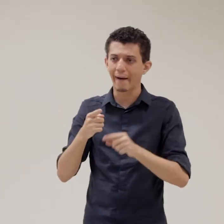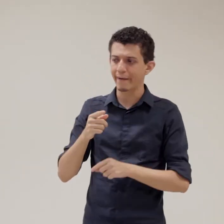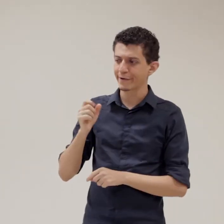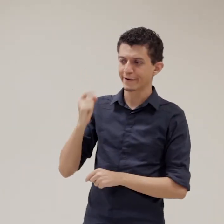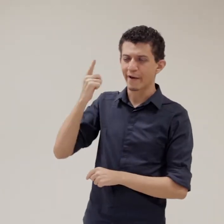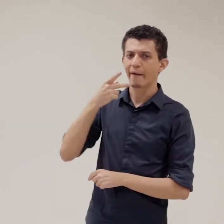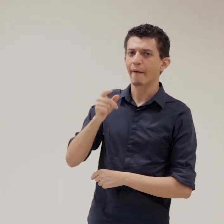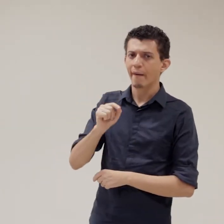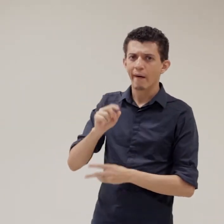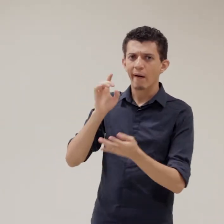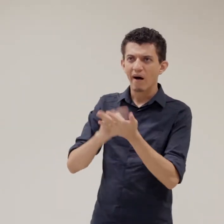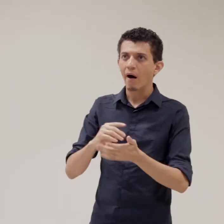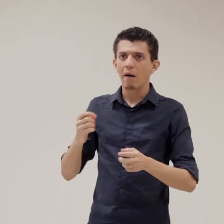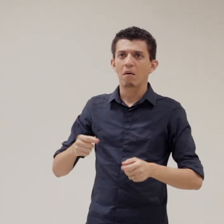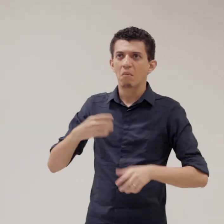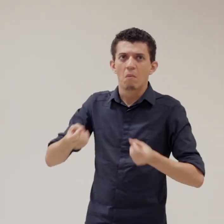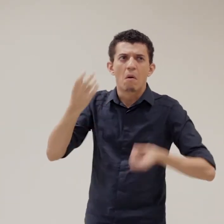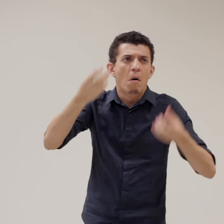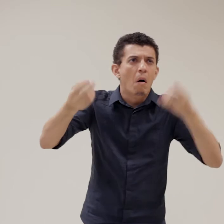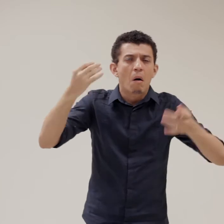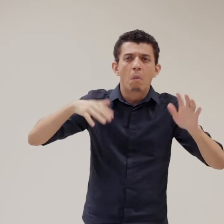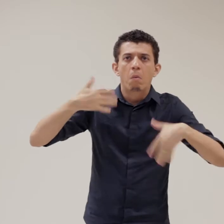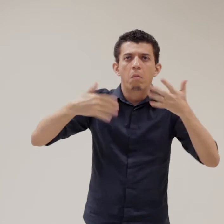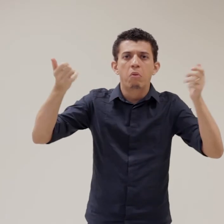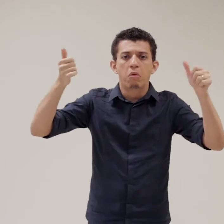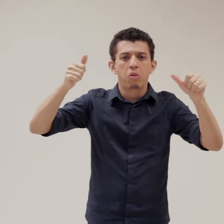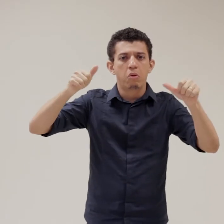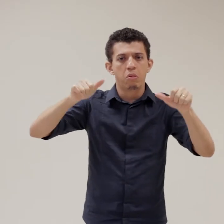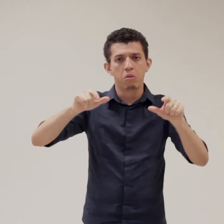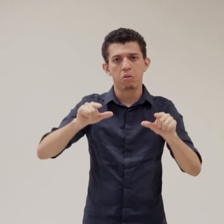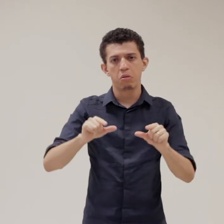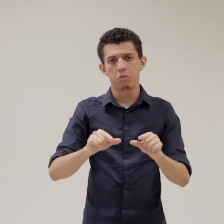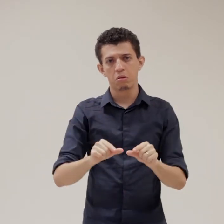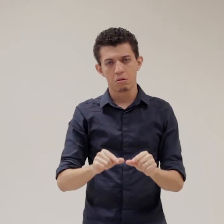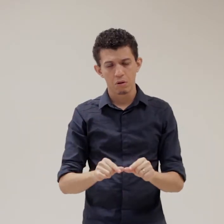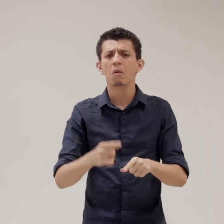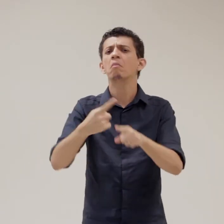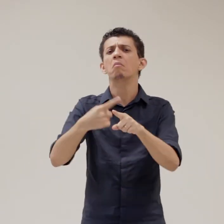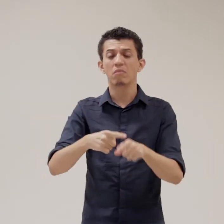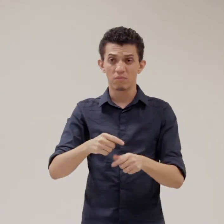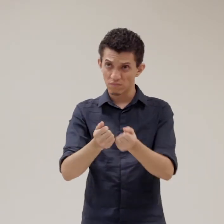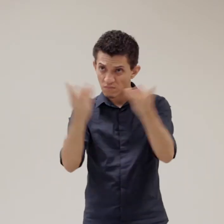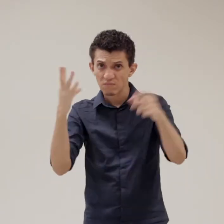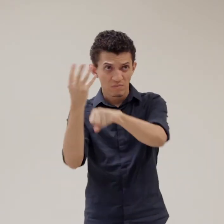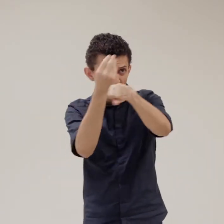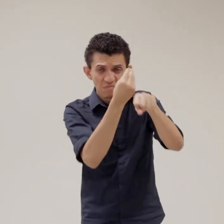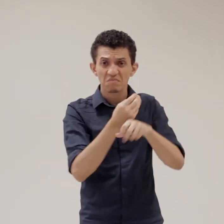Saulo reconhece que houve um refluxo. Além da falta de conscientização e apoio por parte da liderança, diz,